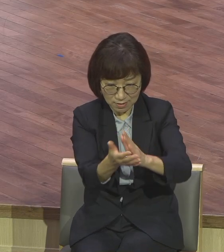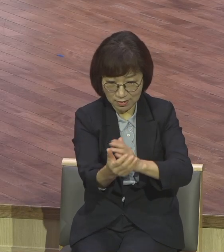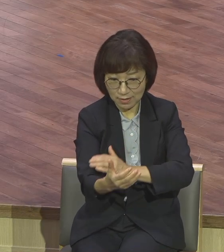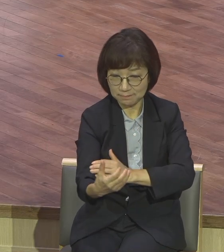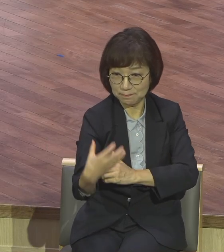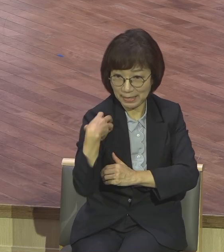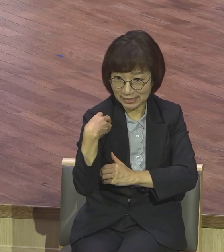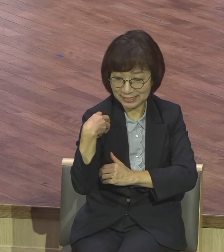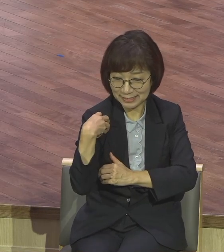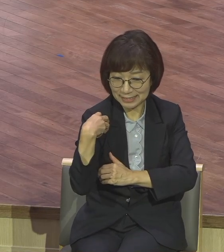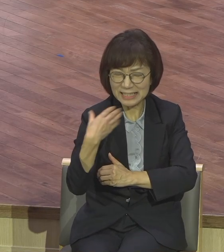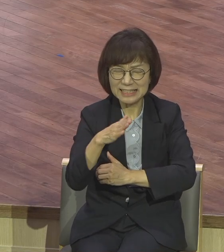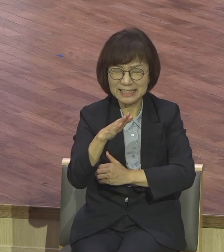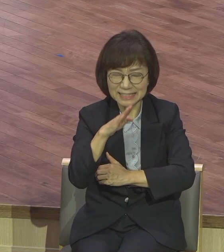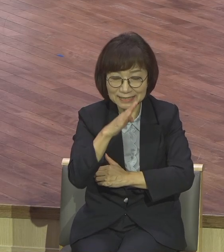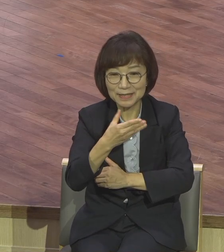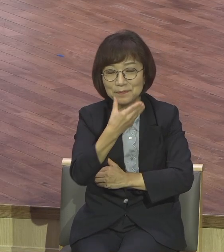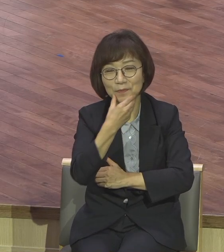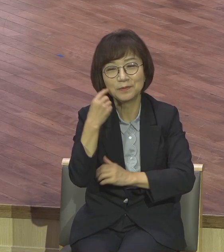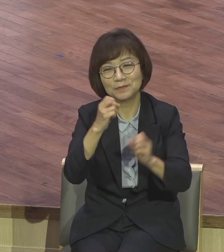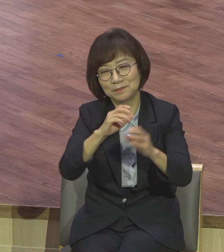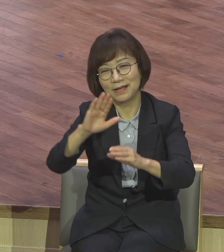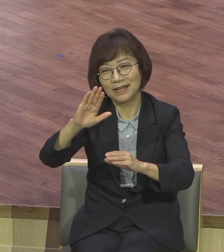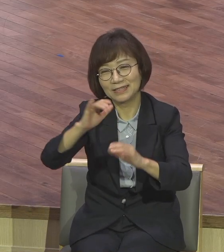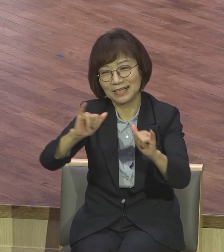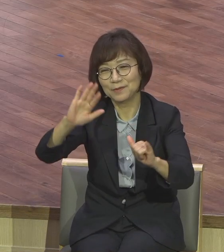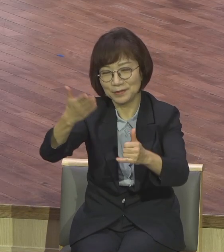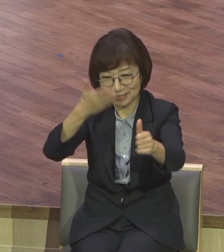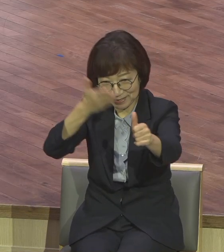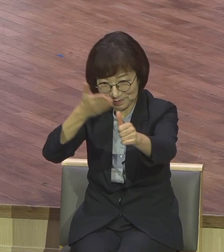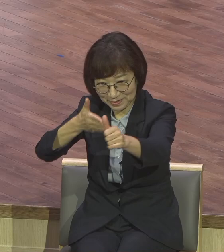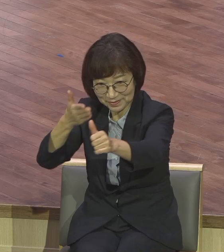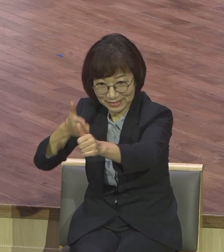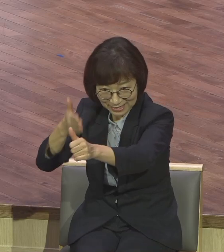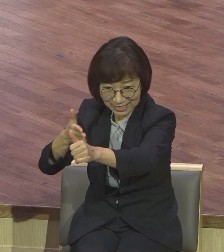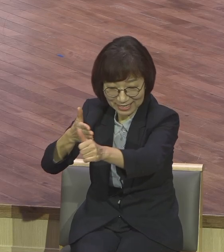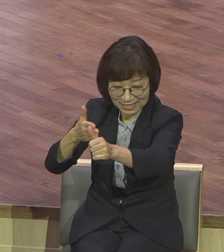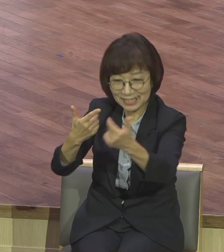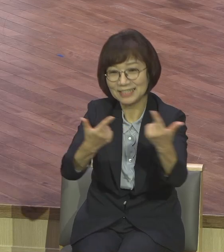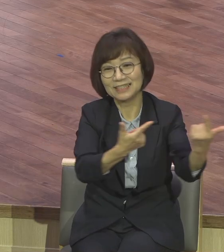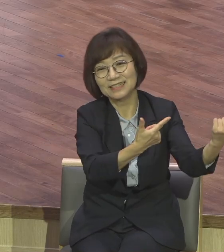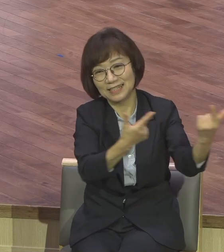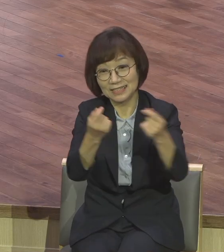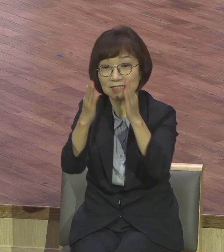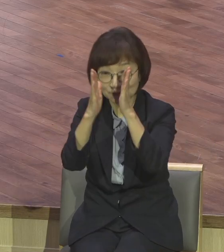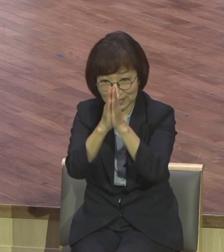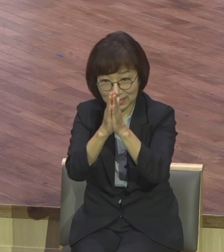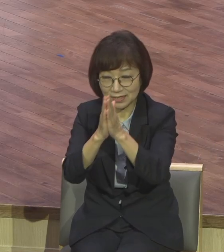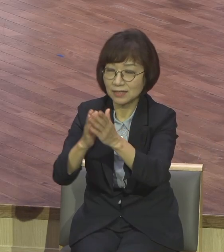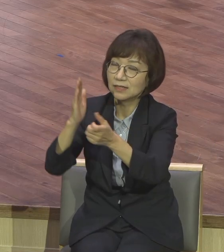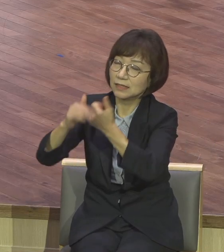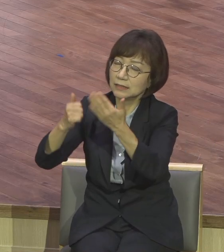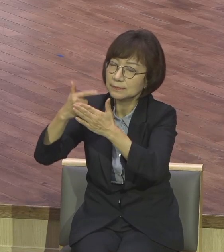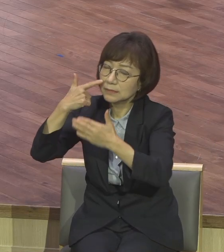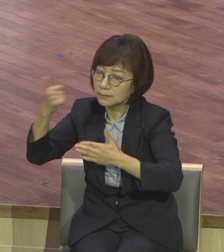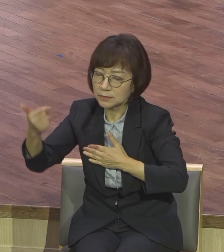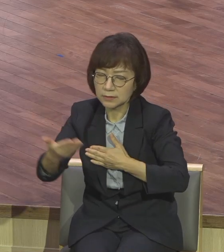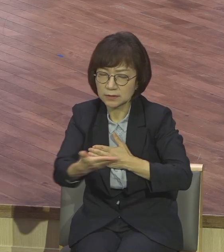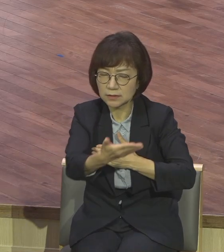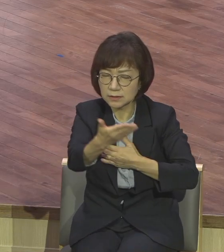다 되시기를 제물로 축복합니다. 기도합시다. 아버지 하나님, 영계 모든 성도들